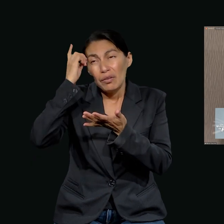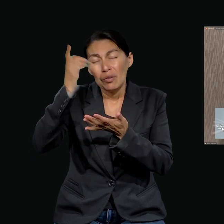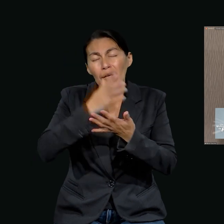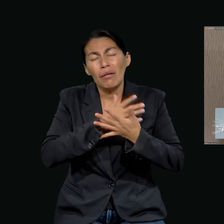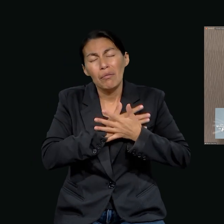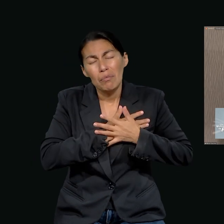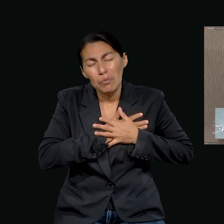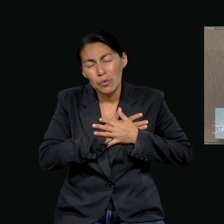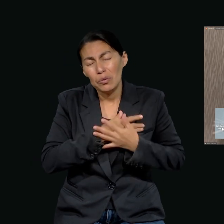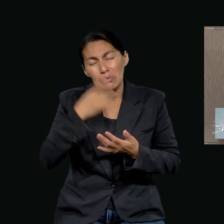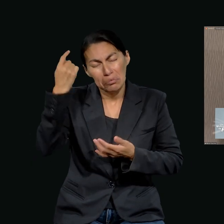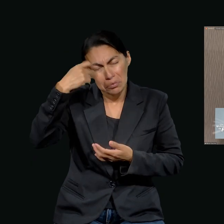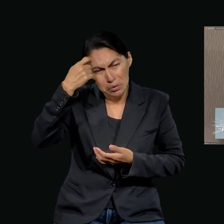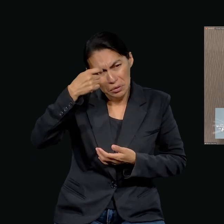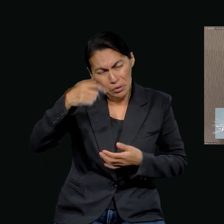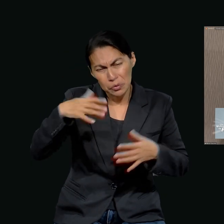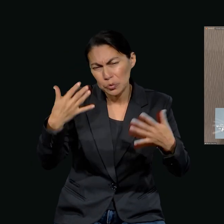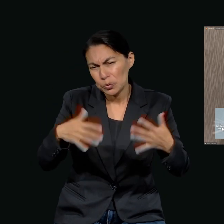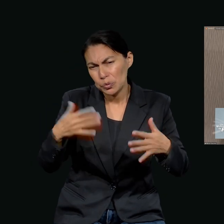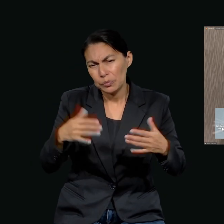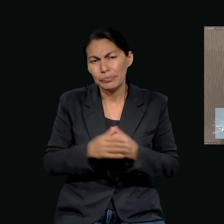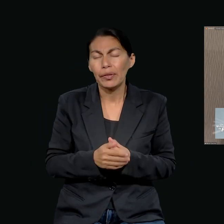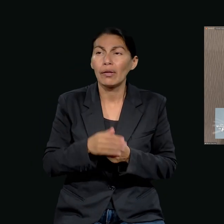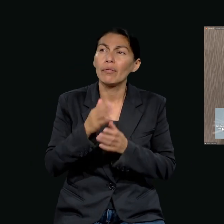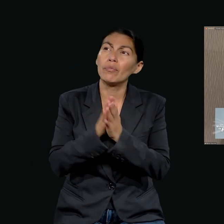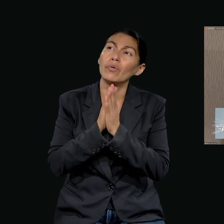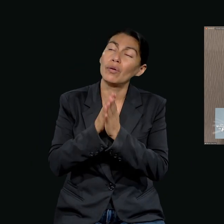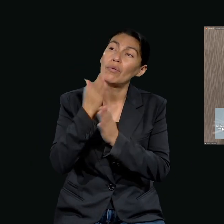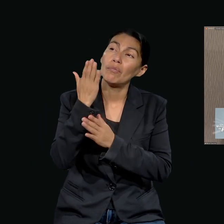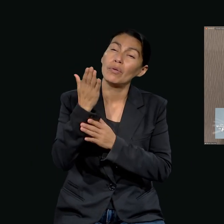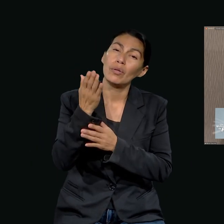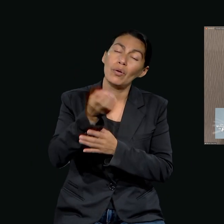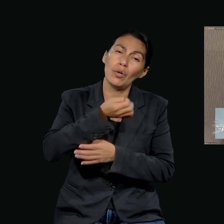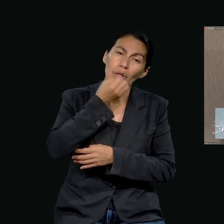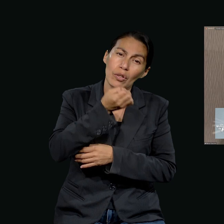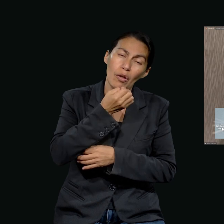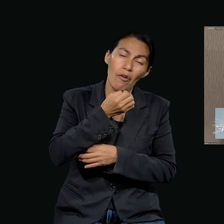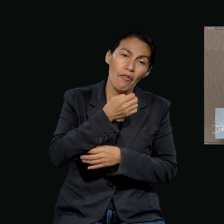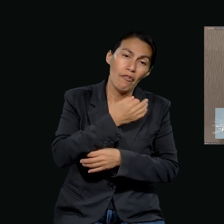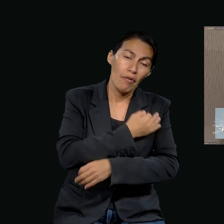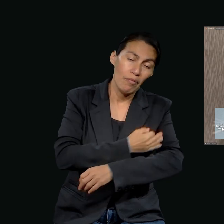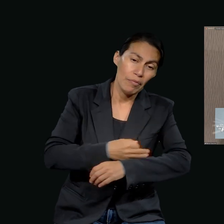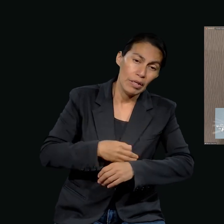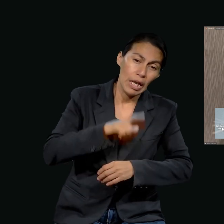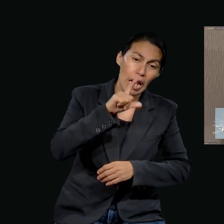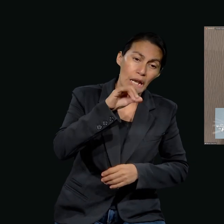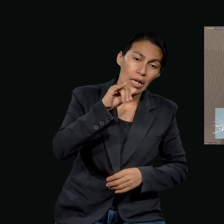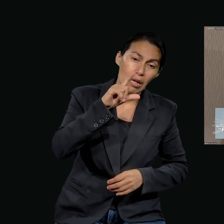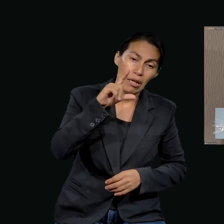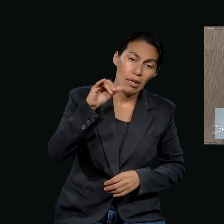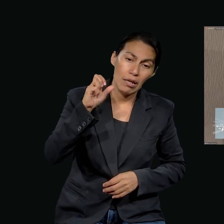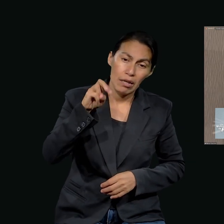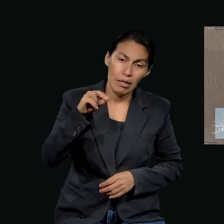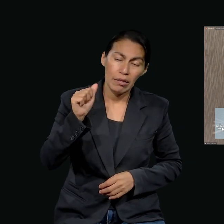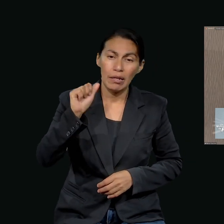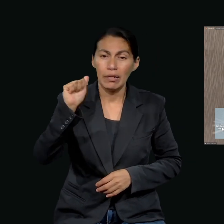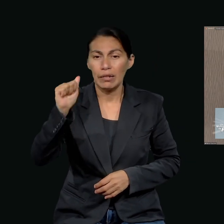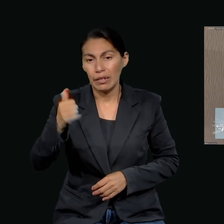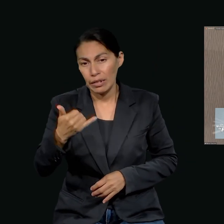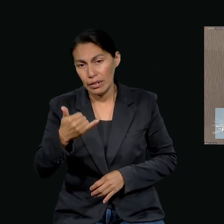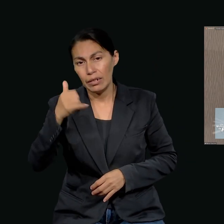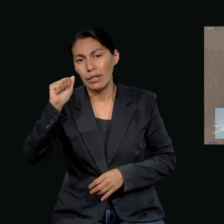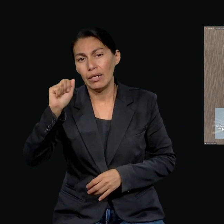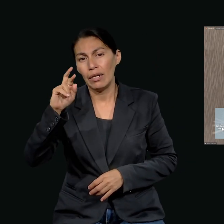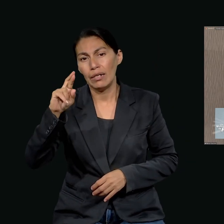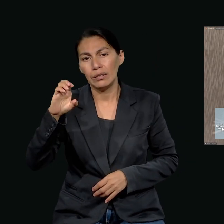infinitas Gracias a Dios Por su amor Infinito Y su misericordia Por este espacio De oración Amén Pido oración Por el